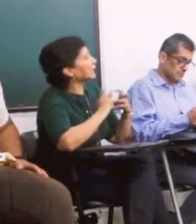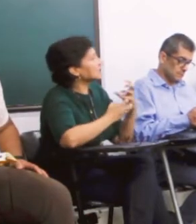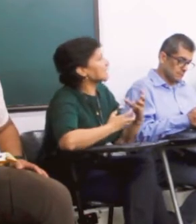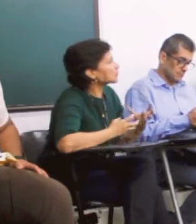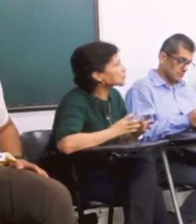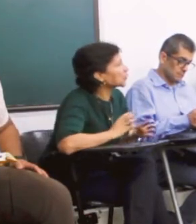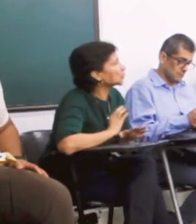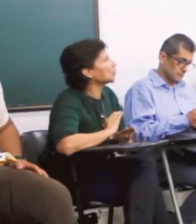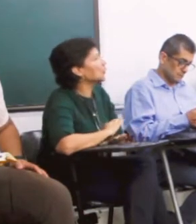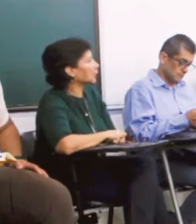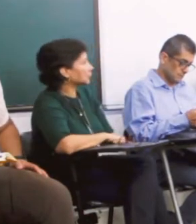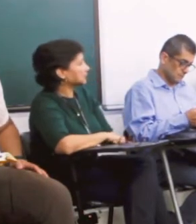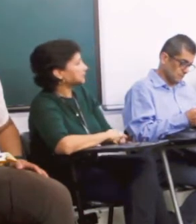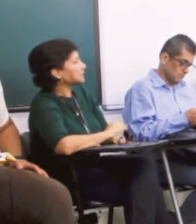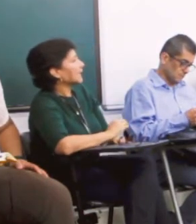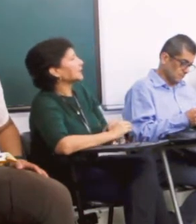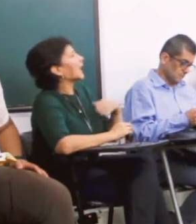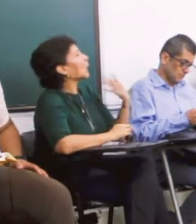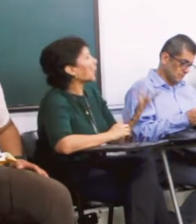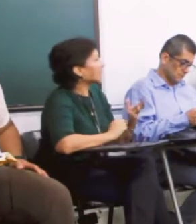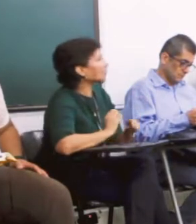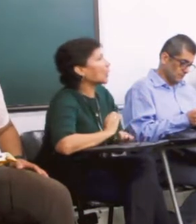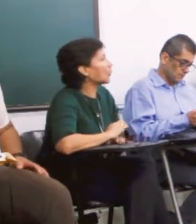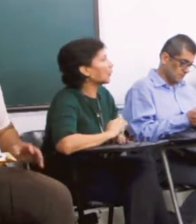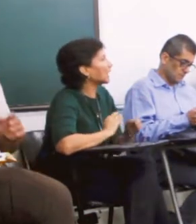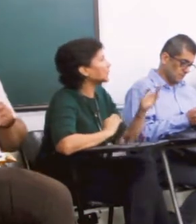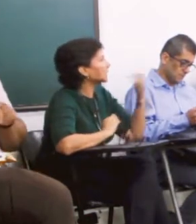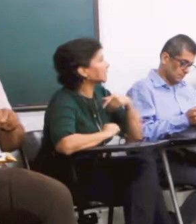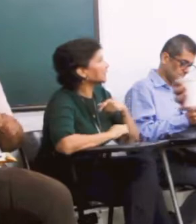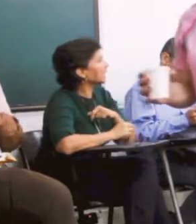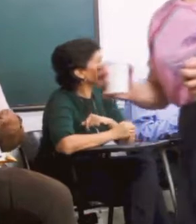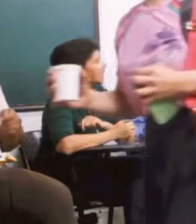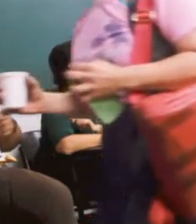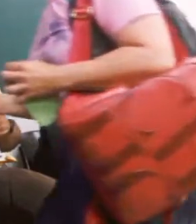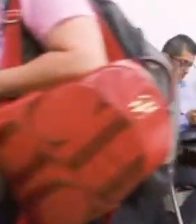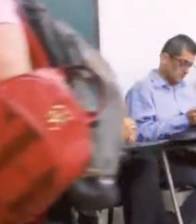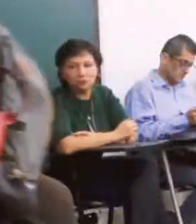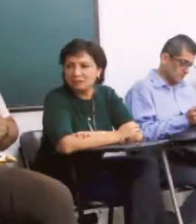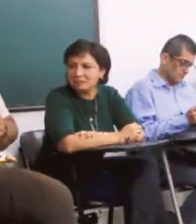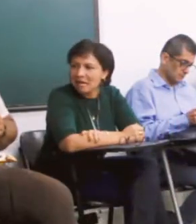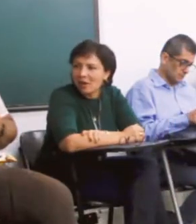nos organicemos por grupos de acuerdo a cómo leímos la tabla.